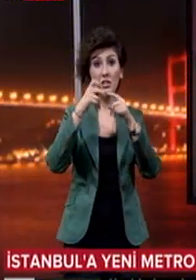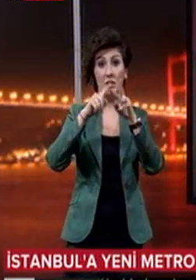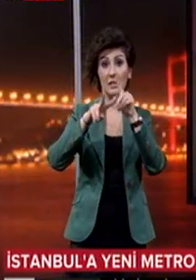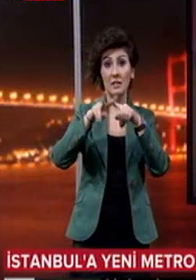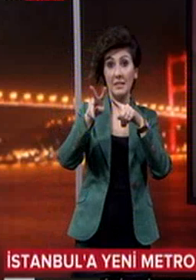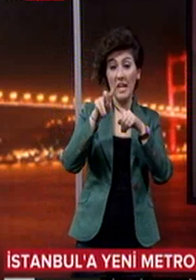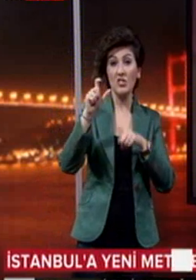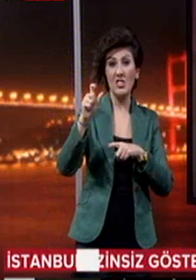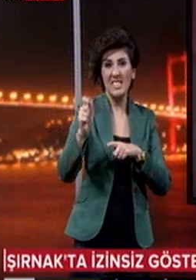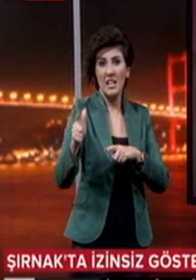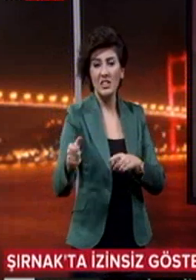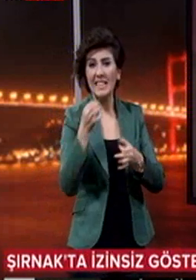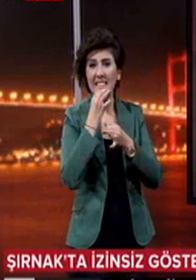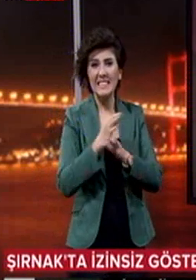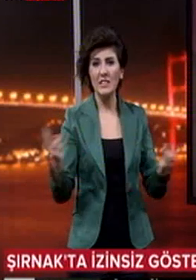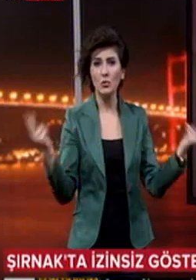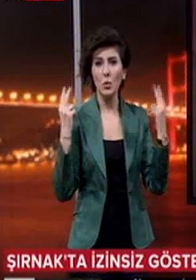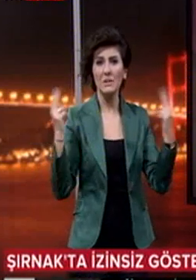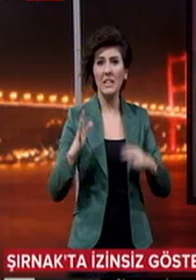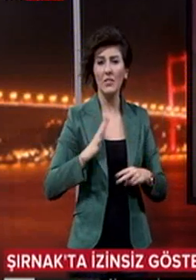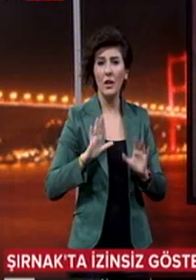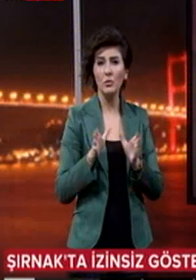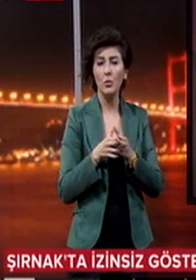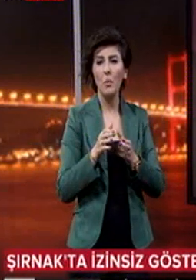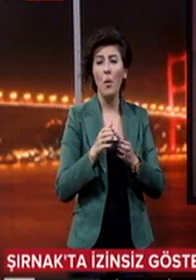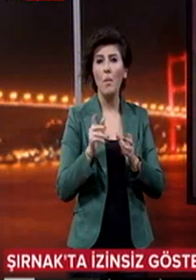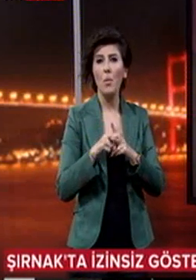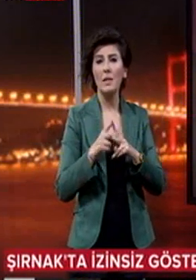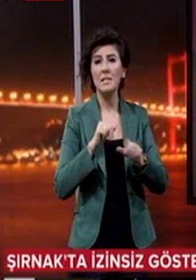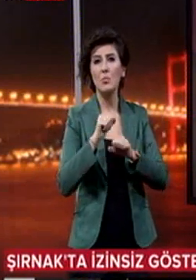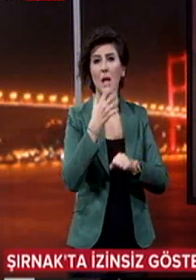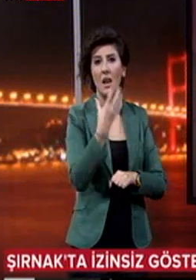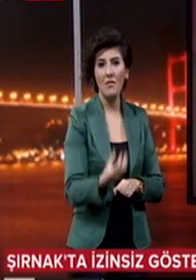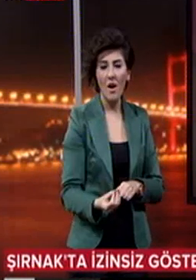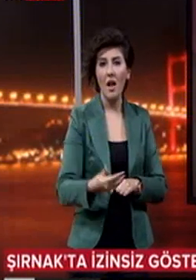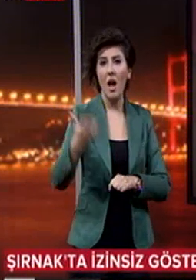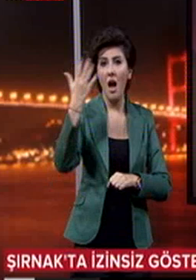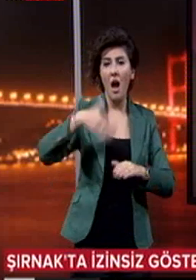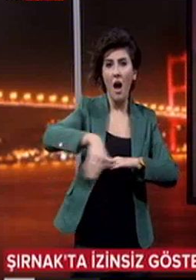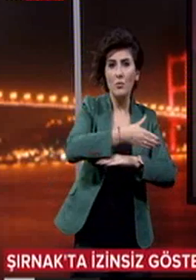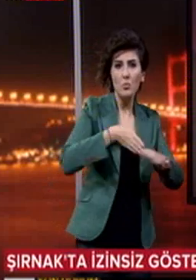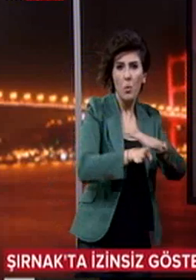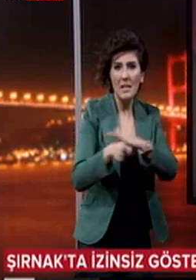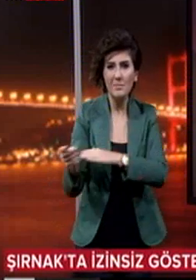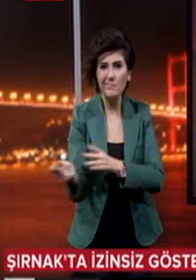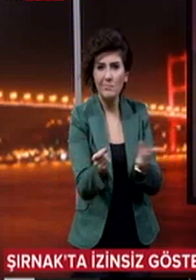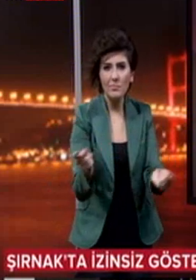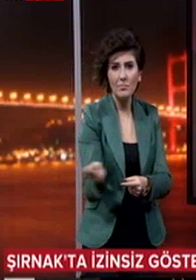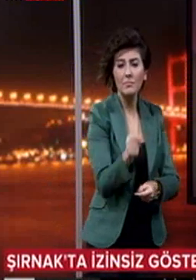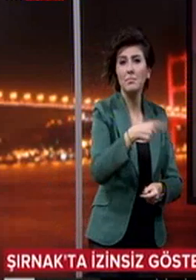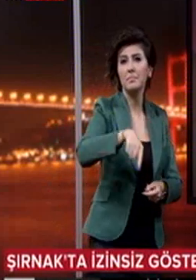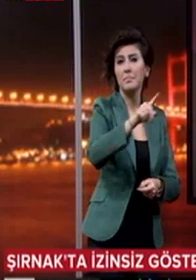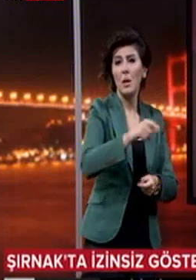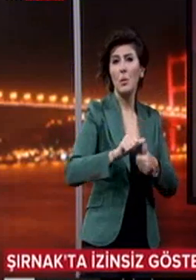Şırnak Cizre ilçesinde izinsiz gösteri düzenleyen gruba polis müdahale etti. Ara sokaklara kaçan grubun içindeki bazı şahıslar